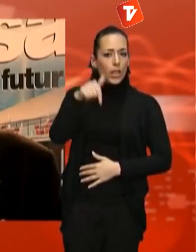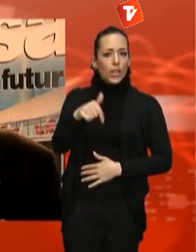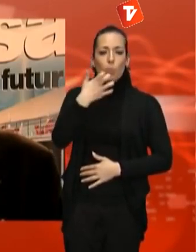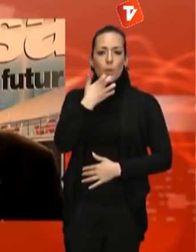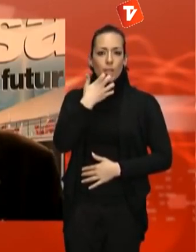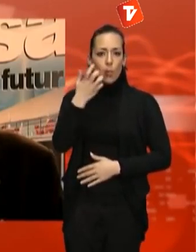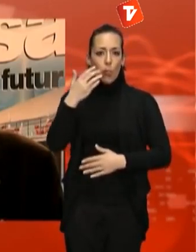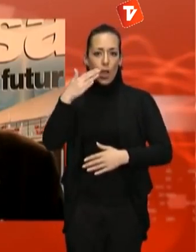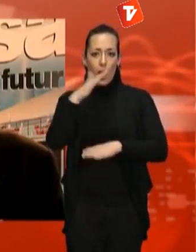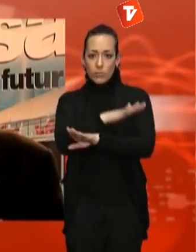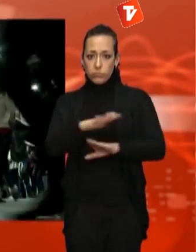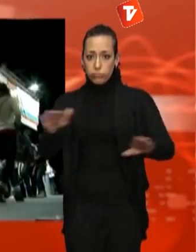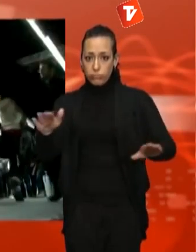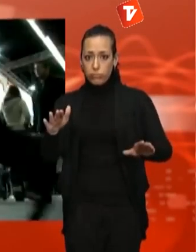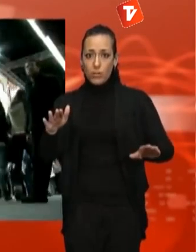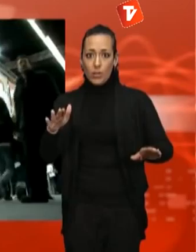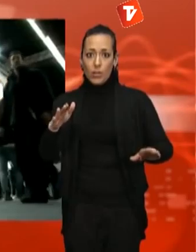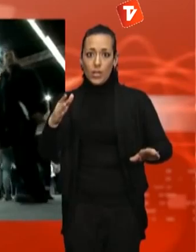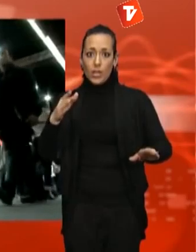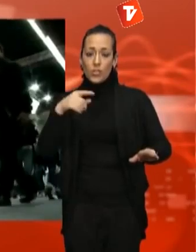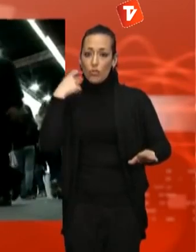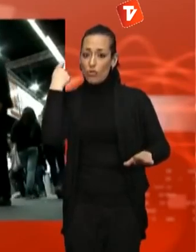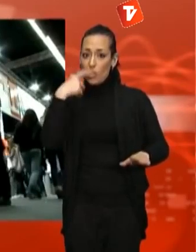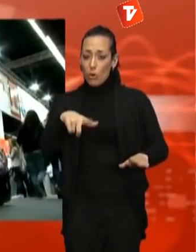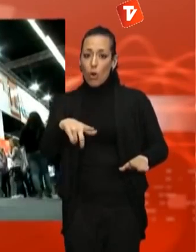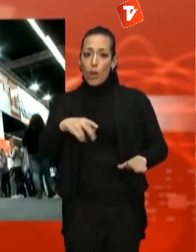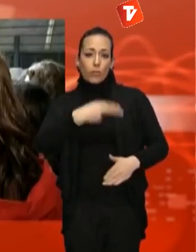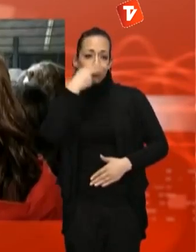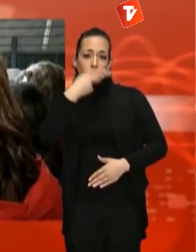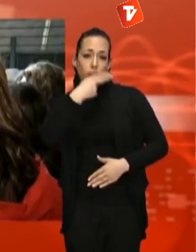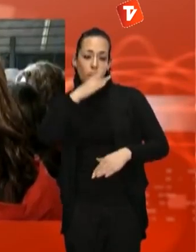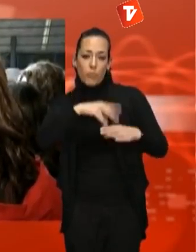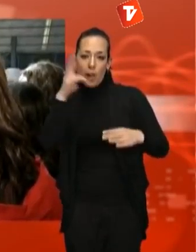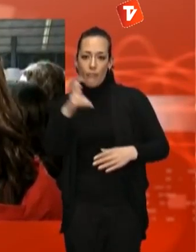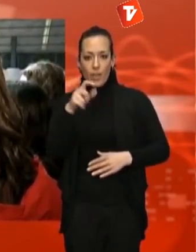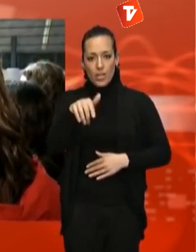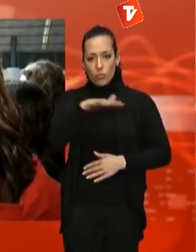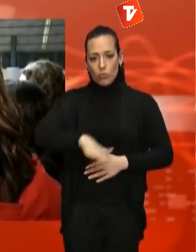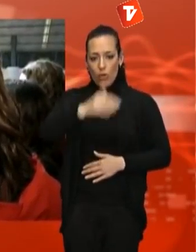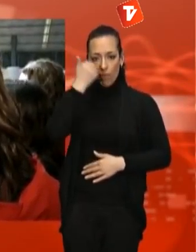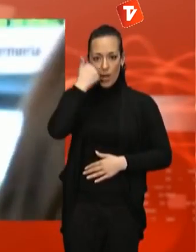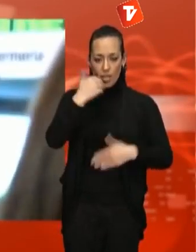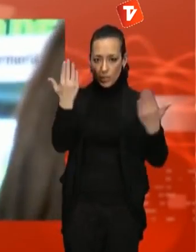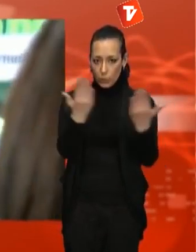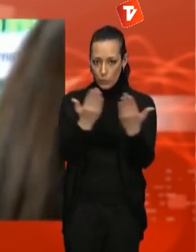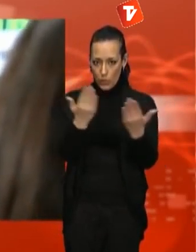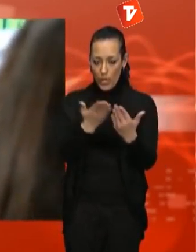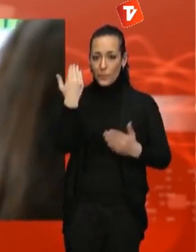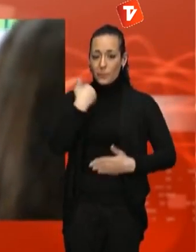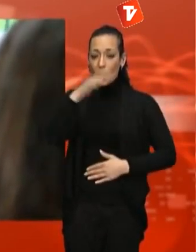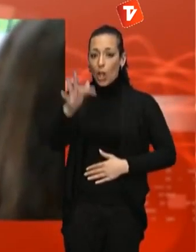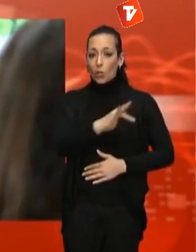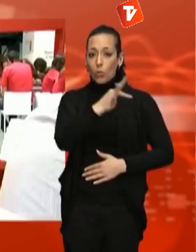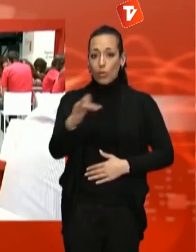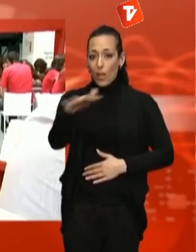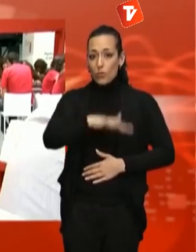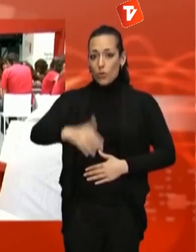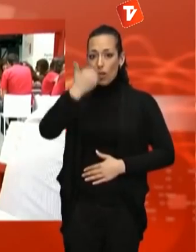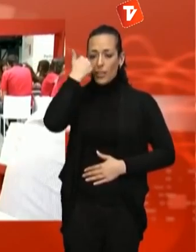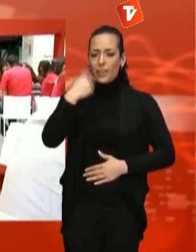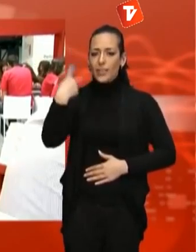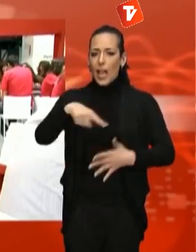en venir a estudiar al campus de Terrassa. A Terrassa es poden cursar 141 titulacions oficials diferents a través de les 5 universitats representades que van